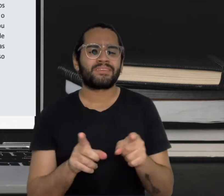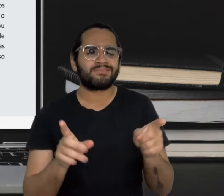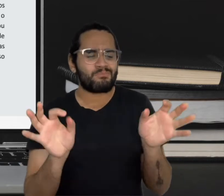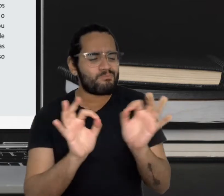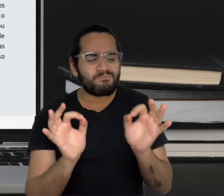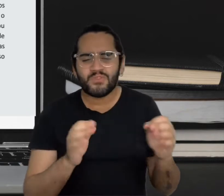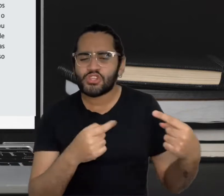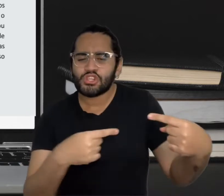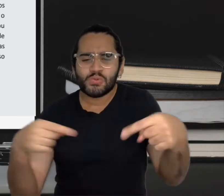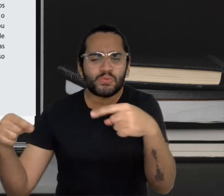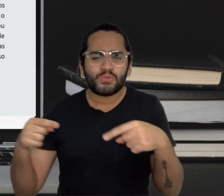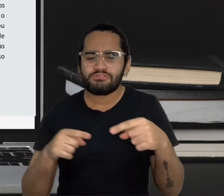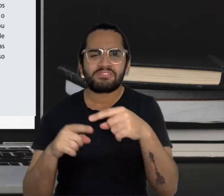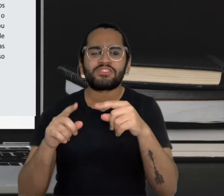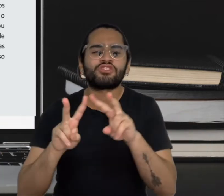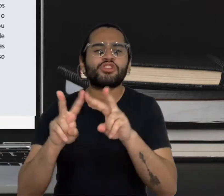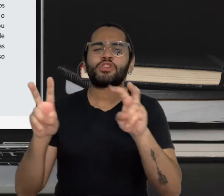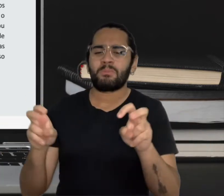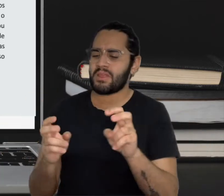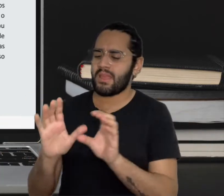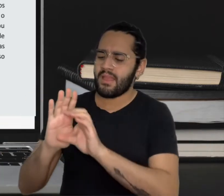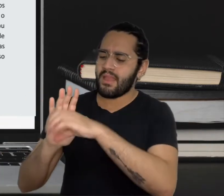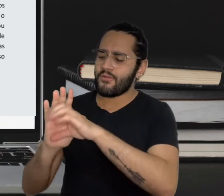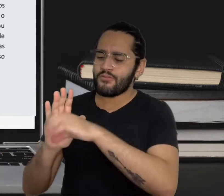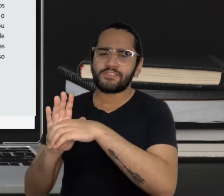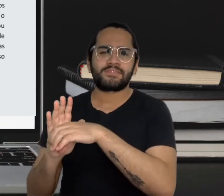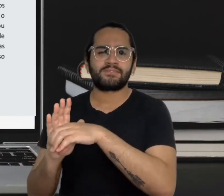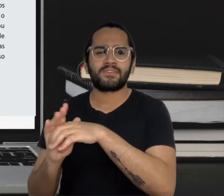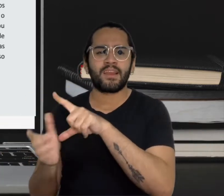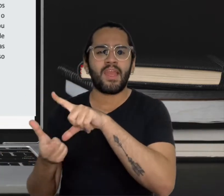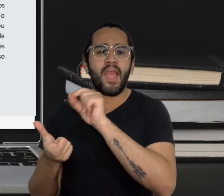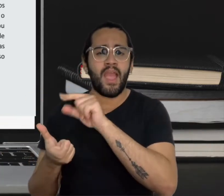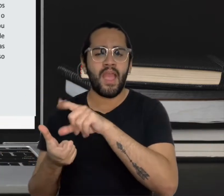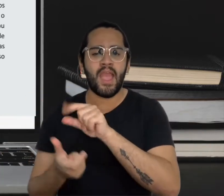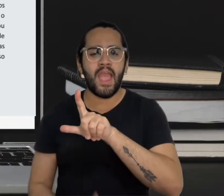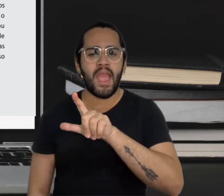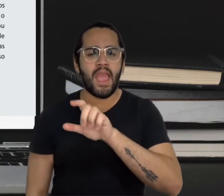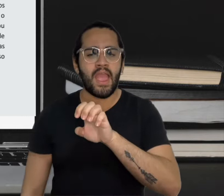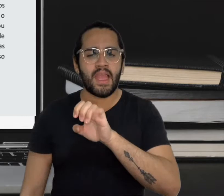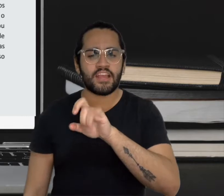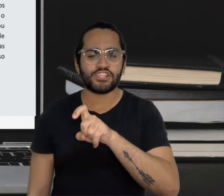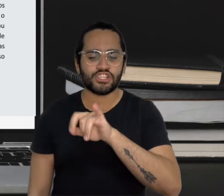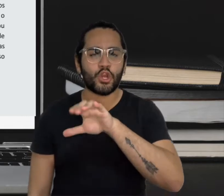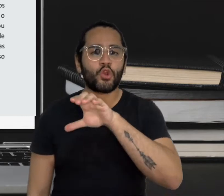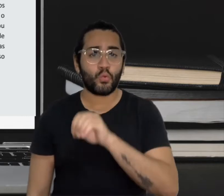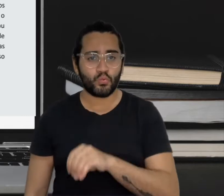nenhuma discussão sobre o conceito de léxico.